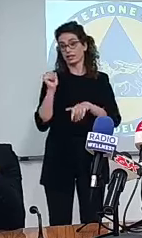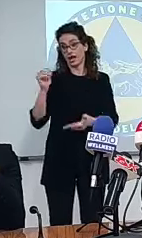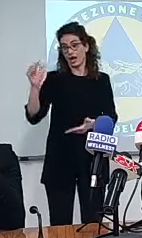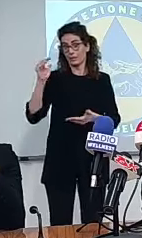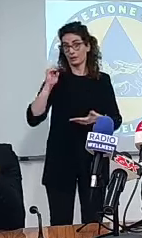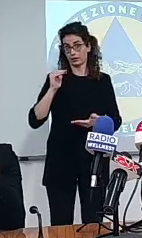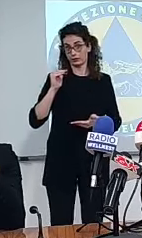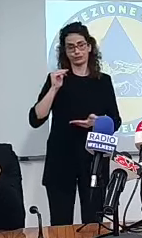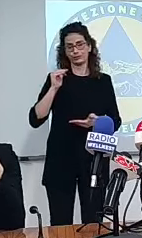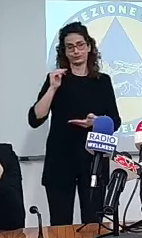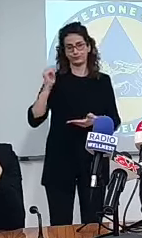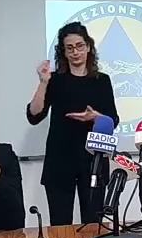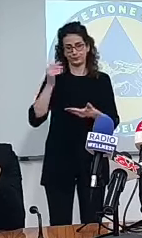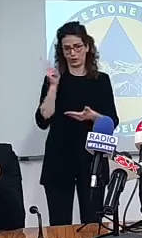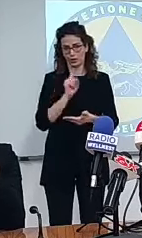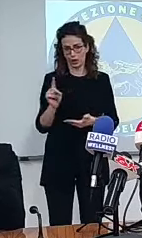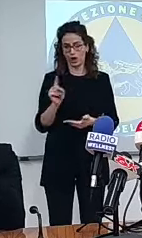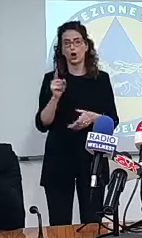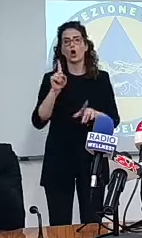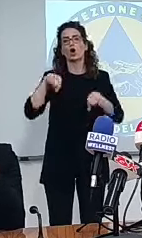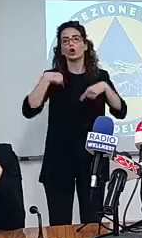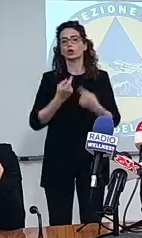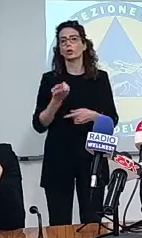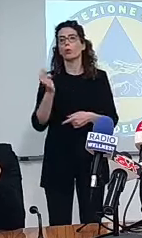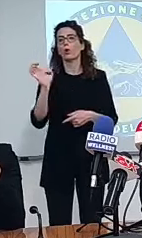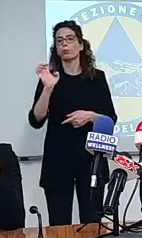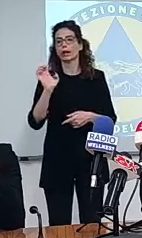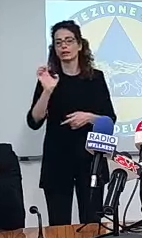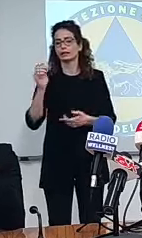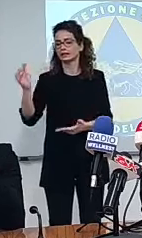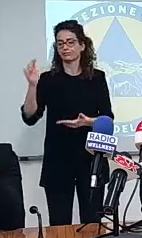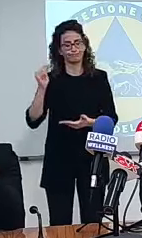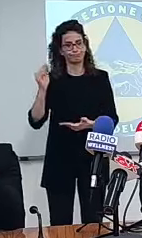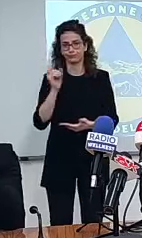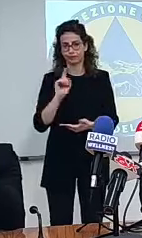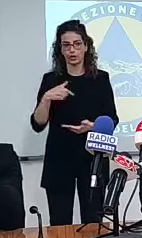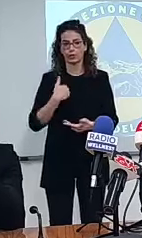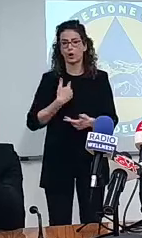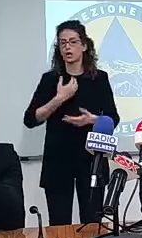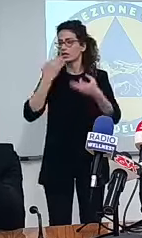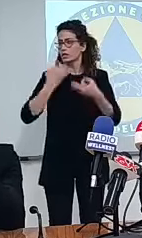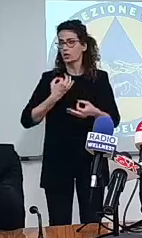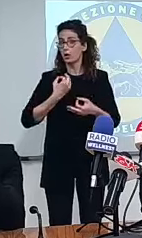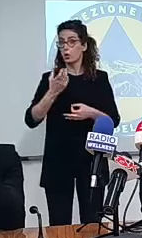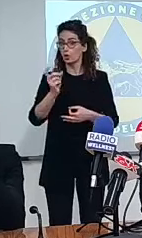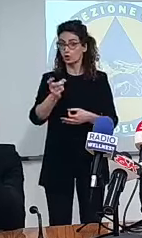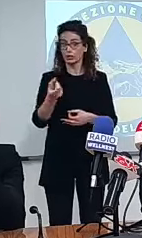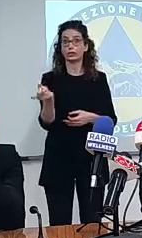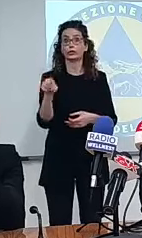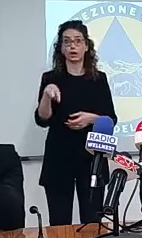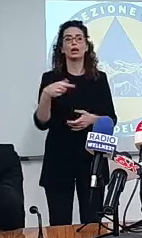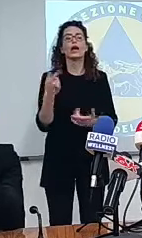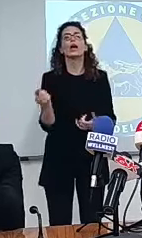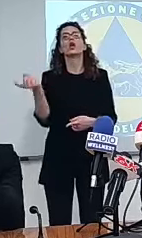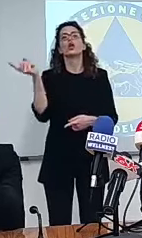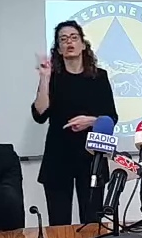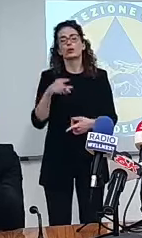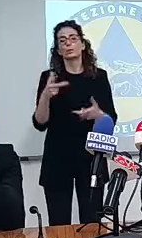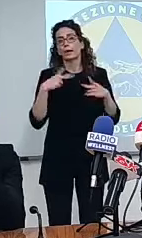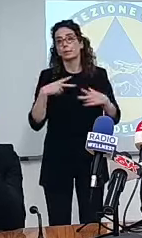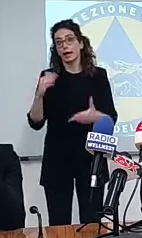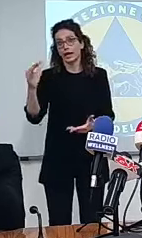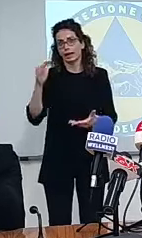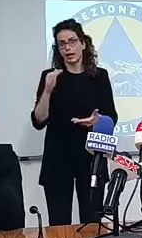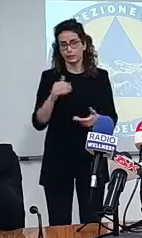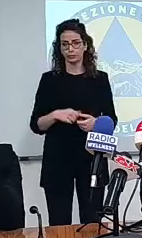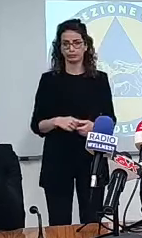detto che sarebbe arrivato martedì e non è arrivato. Ci hanno promesso per giovedì, domani, giusto? E domani speriamo che